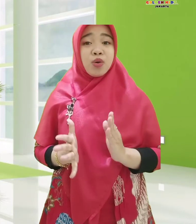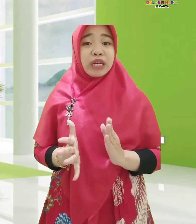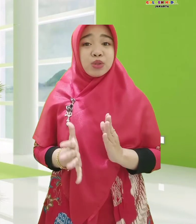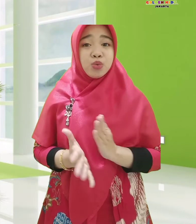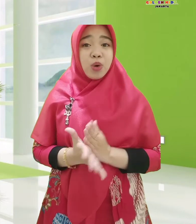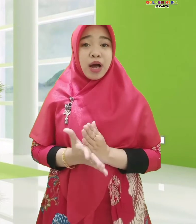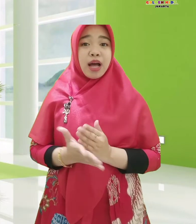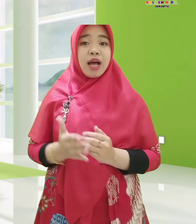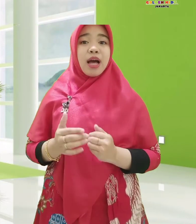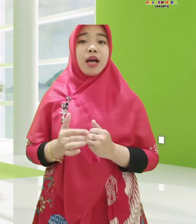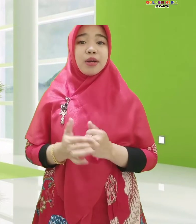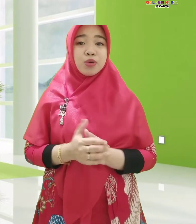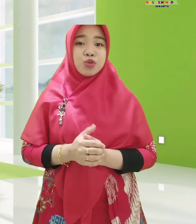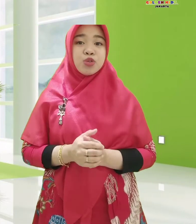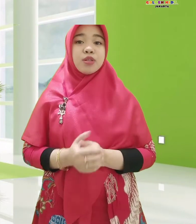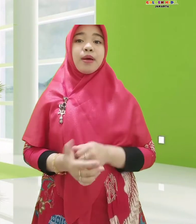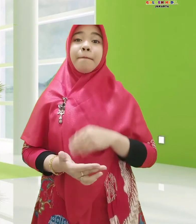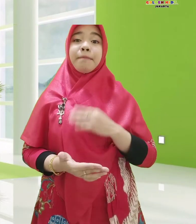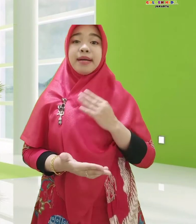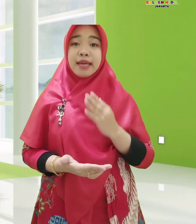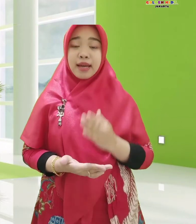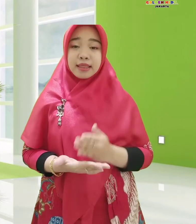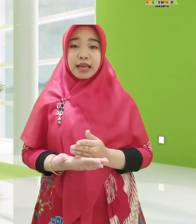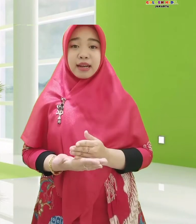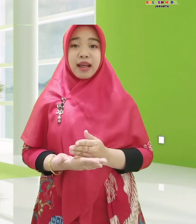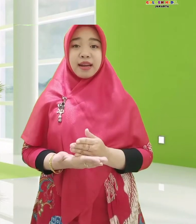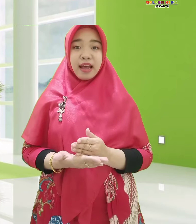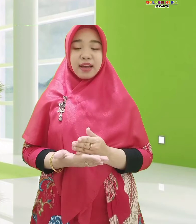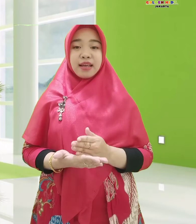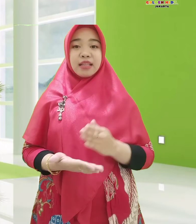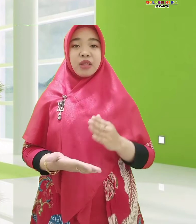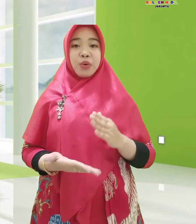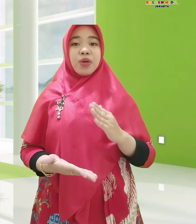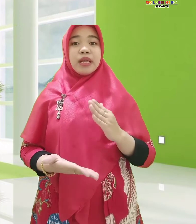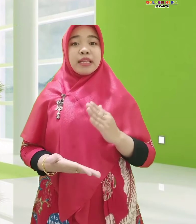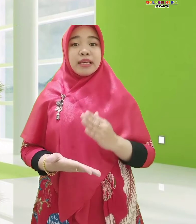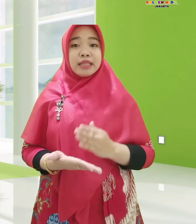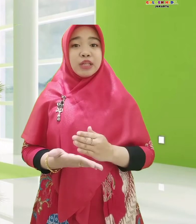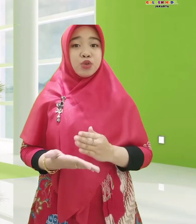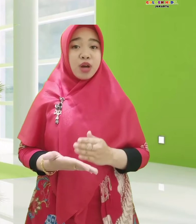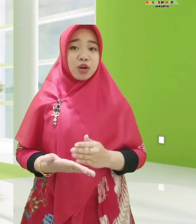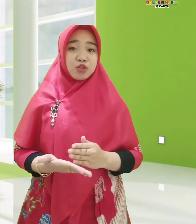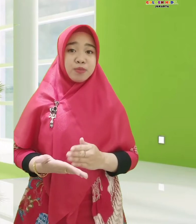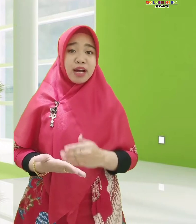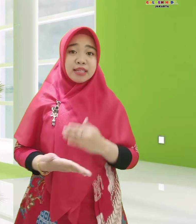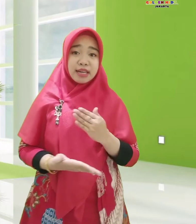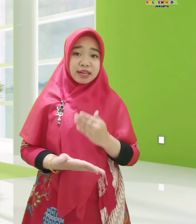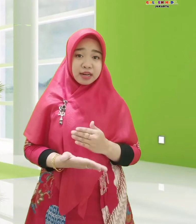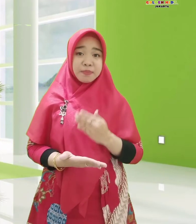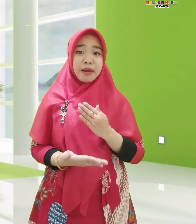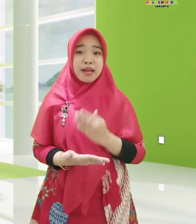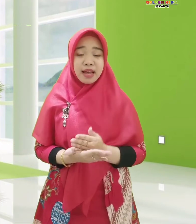orang tua harus mengingatkan anak, atau kita juga harus mengajarkan kepada